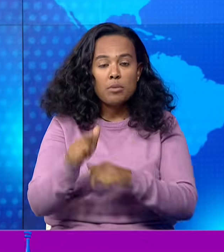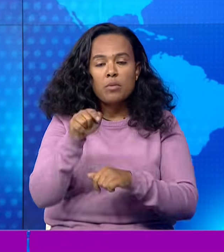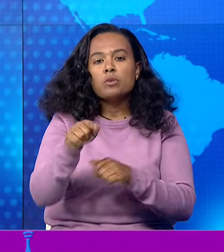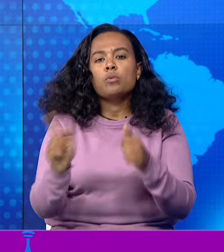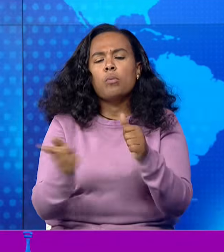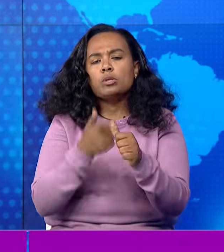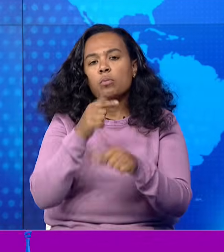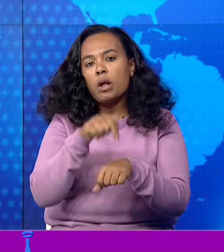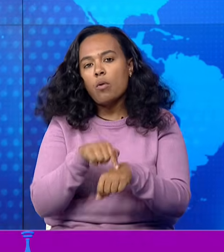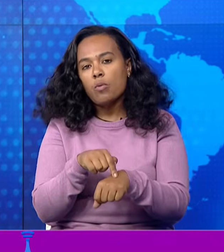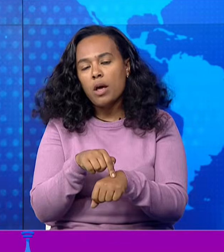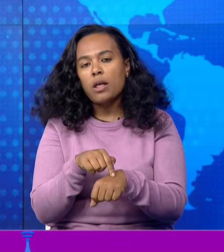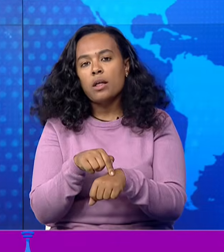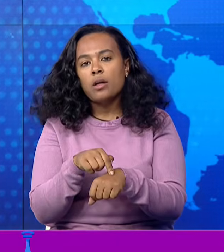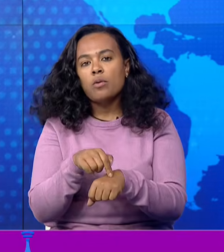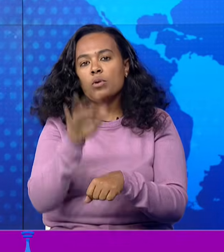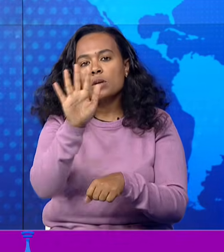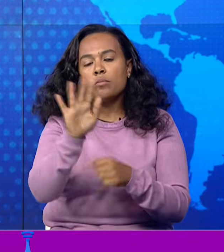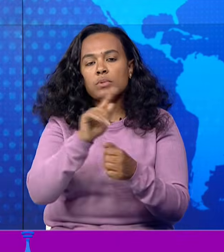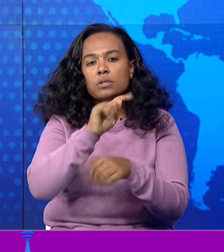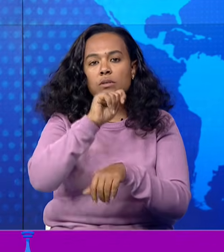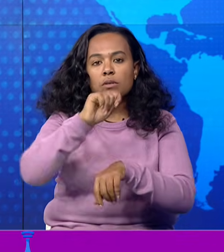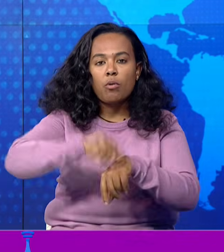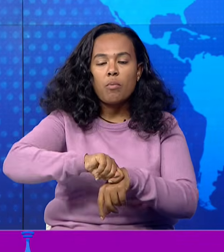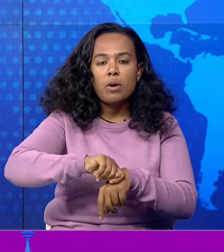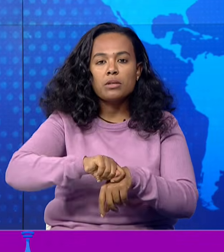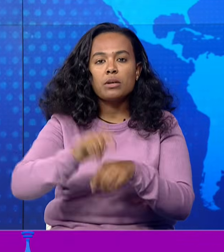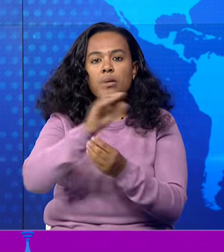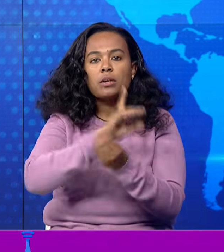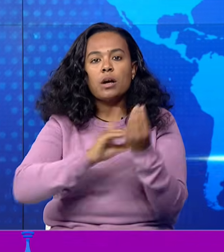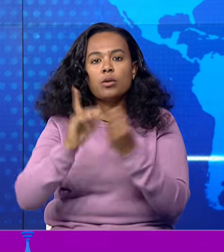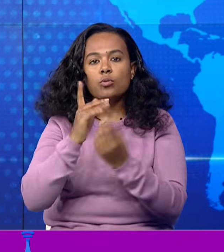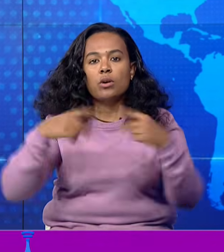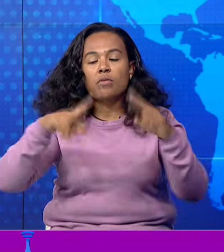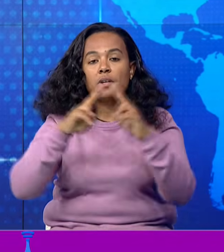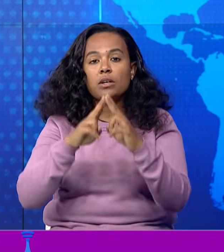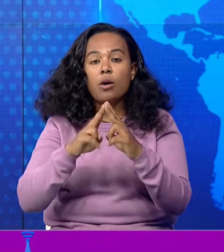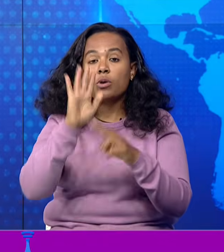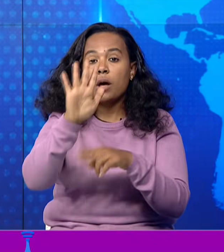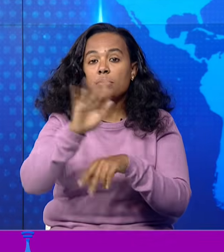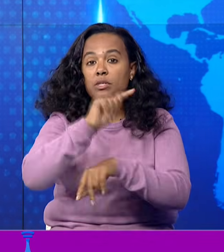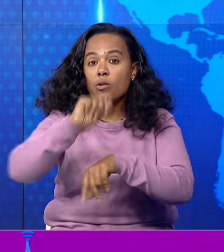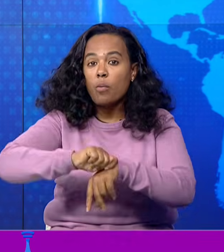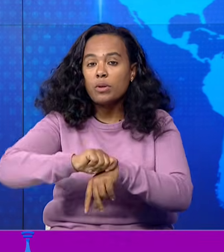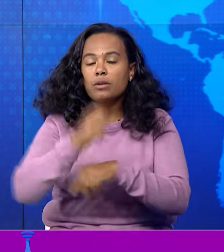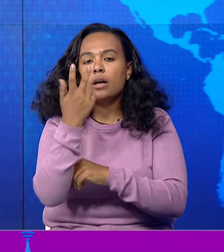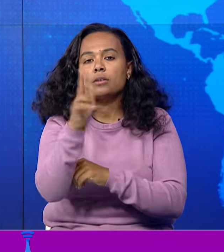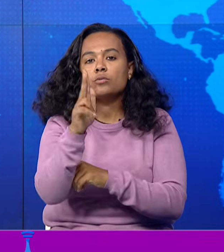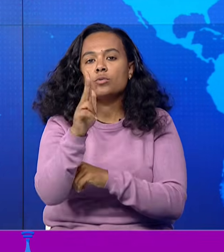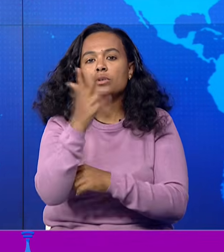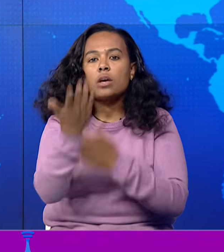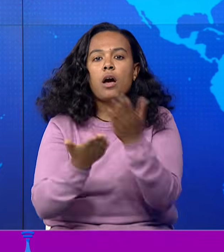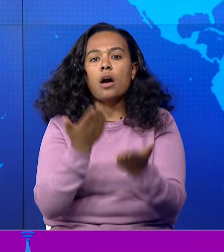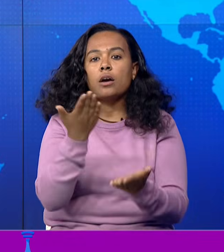በመጀመሪያው ፌዝ ላይ ወደ 5 ተቋማት ከክልሉና ከፌደራል በጋራ ወደ 5 ተቋማትና 13